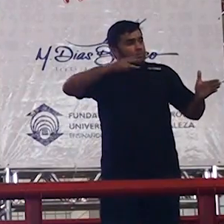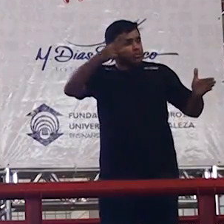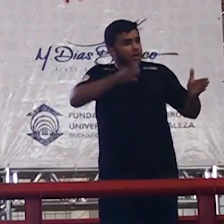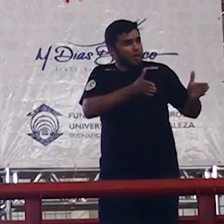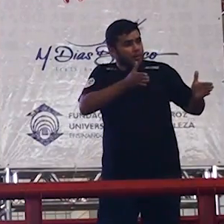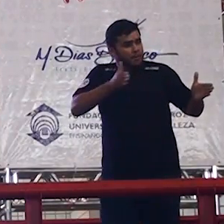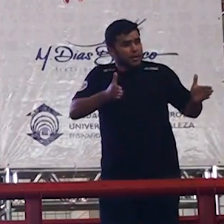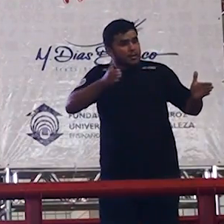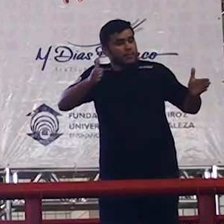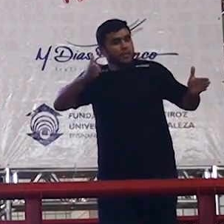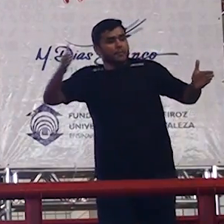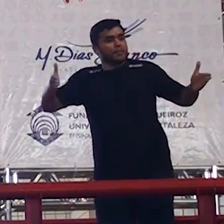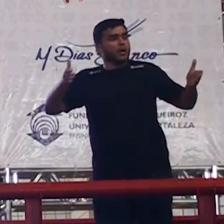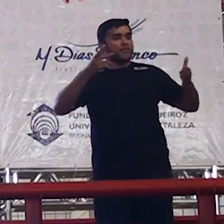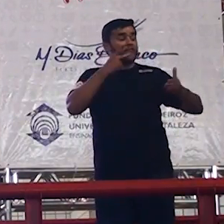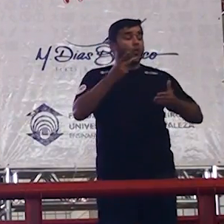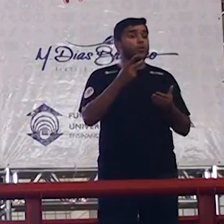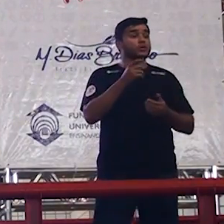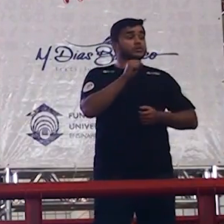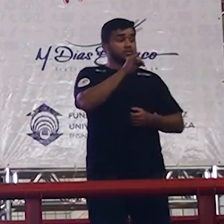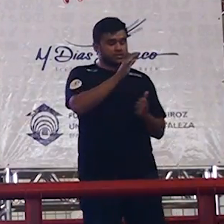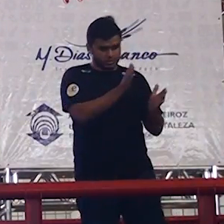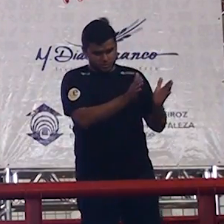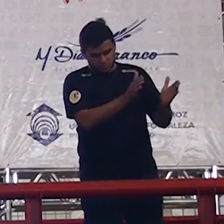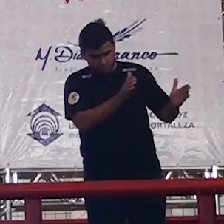Se eu triplico um lado,